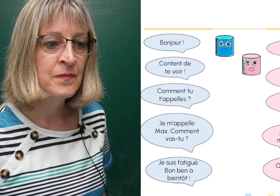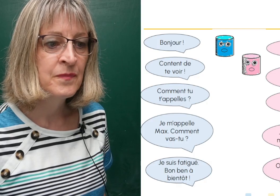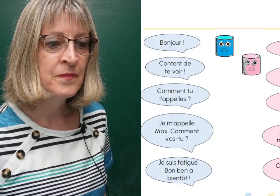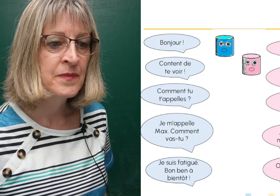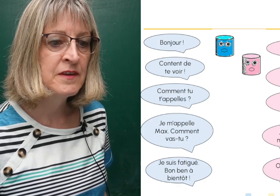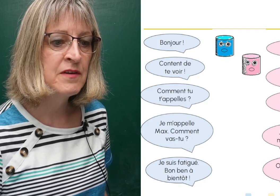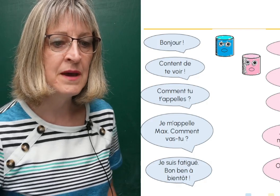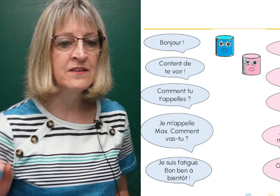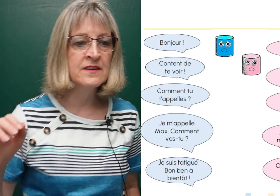Qui fait Max?